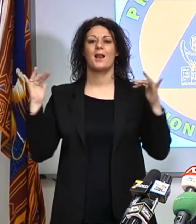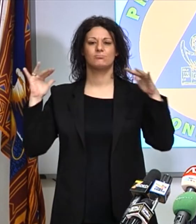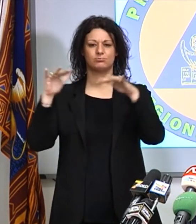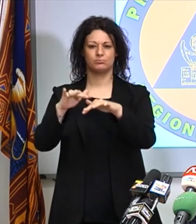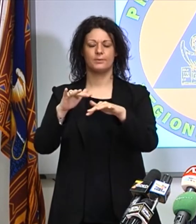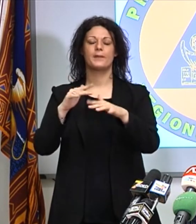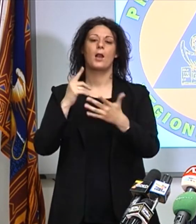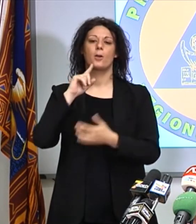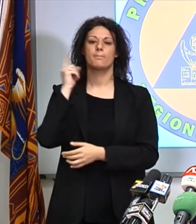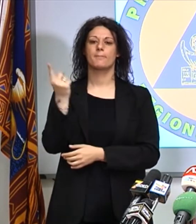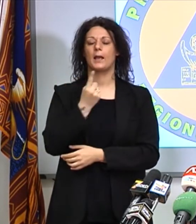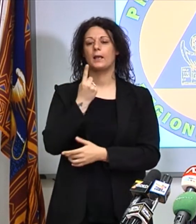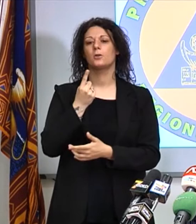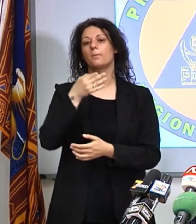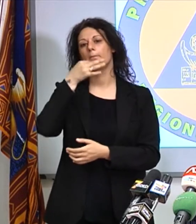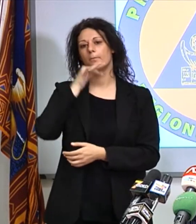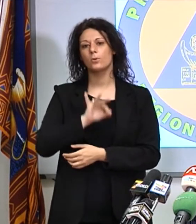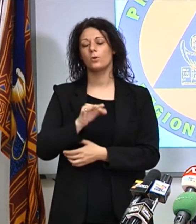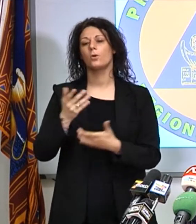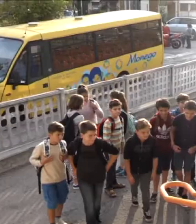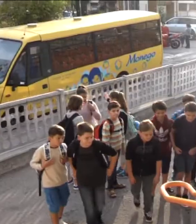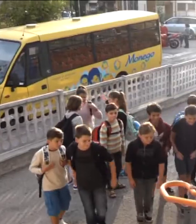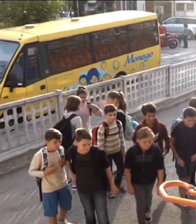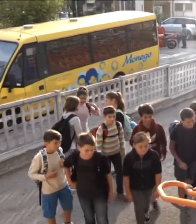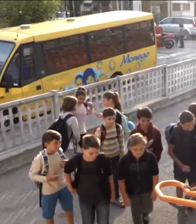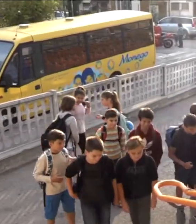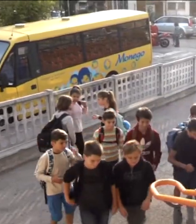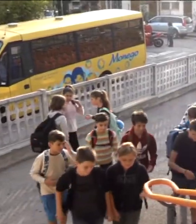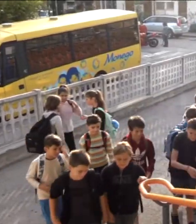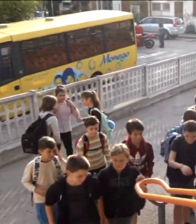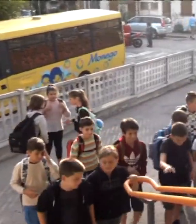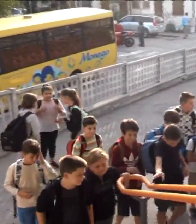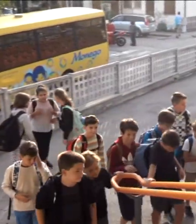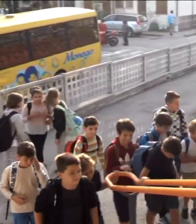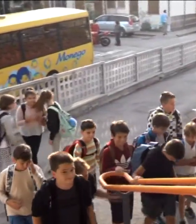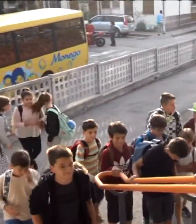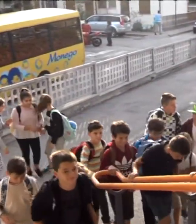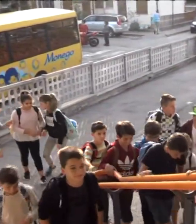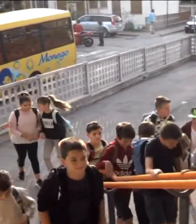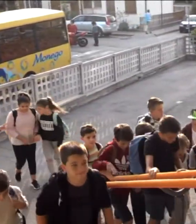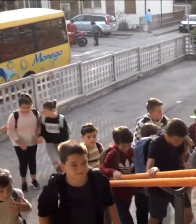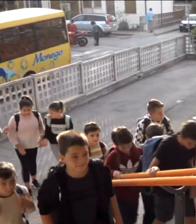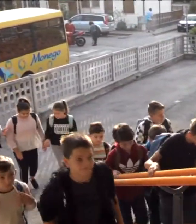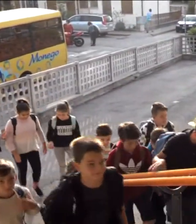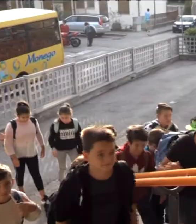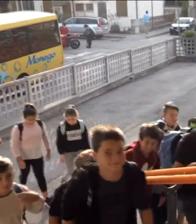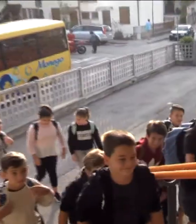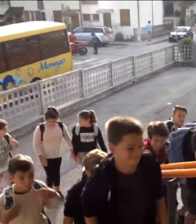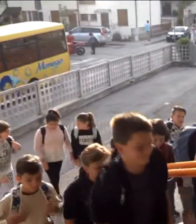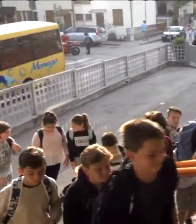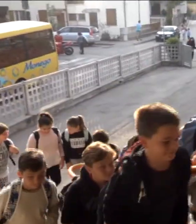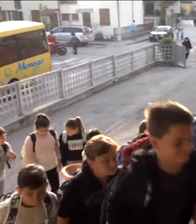riposo per quanto possibile. Io penso che i bimbi, penso che gli elementari, hanno anche il diritto di correre, di fare un po' gli scalmanati durante la